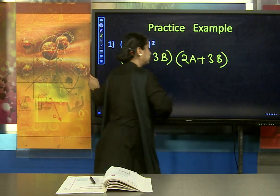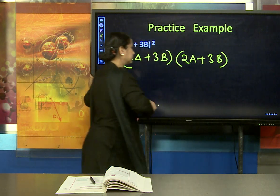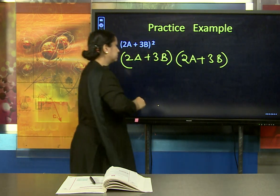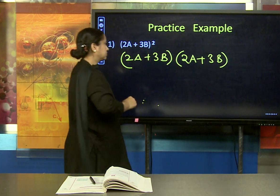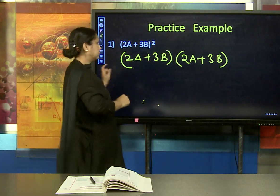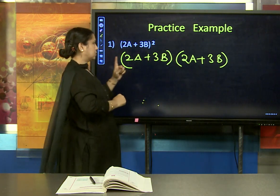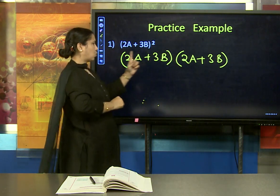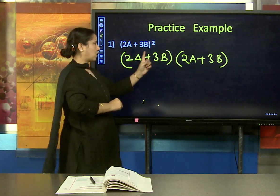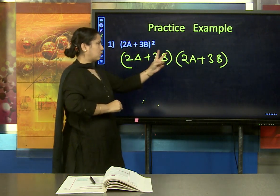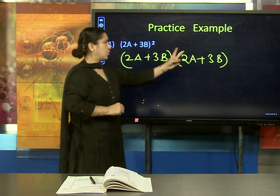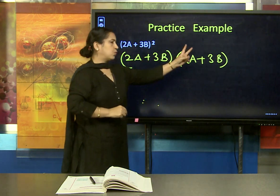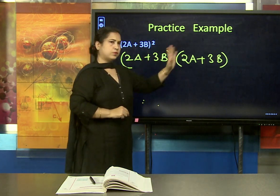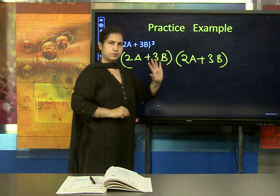अब इसे हम हल करेंगे।